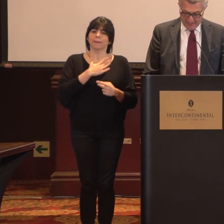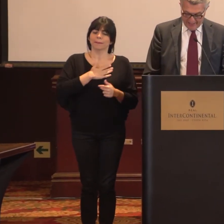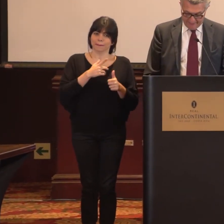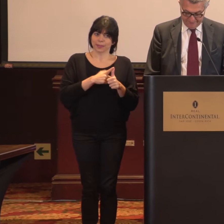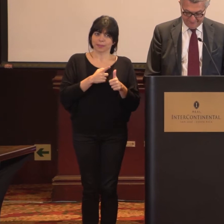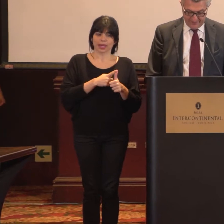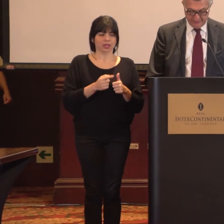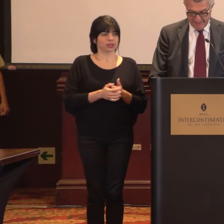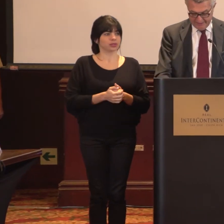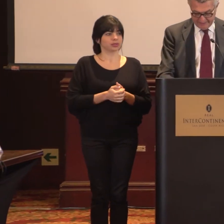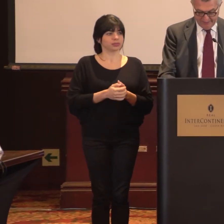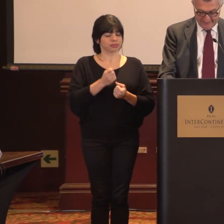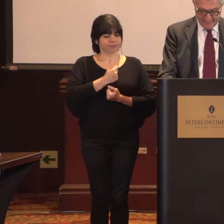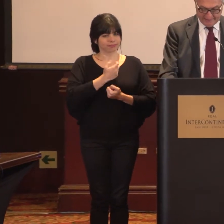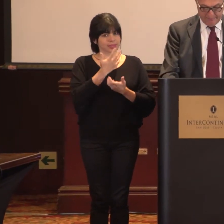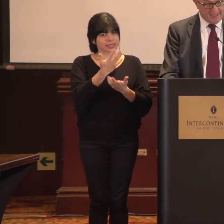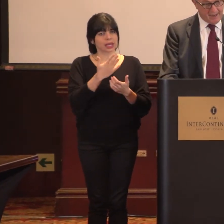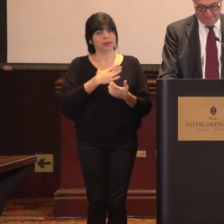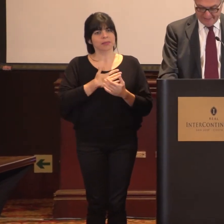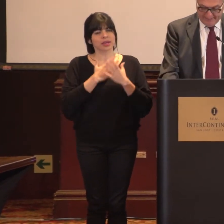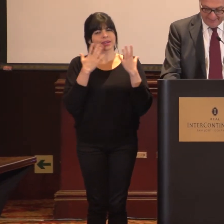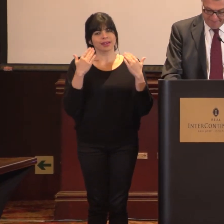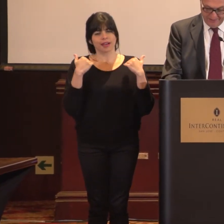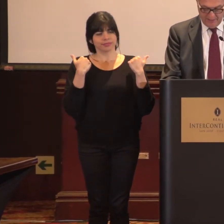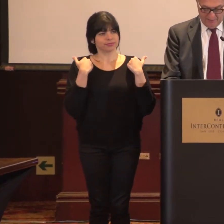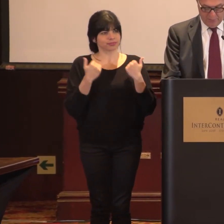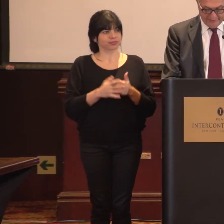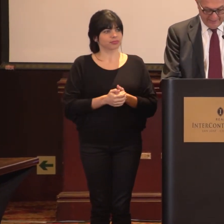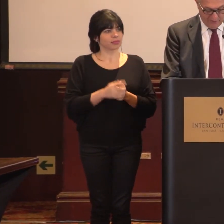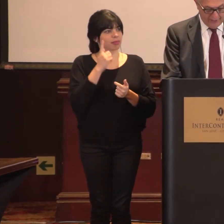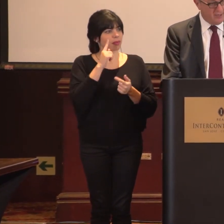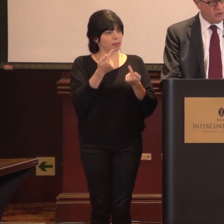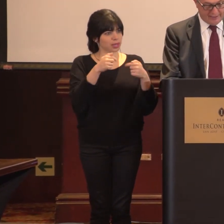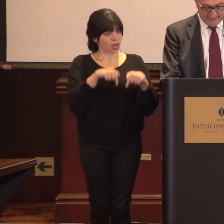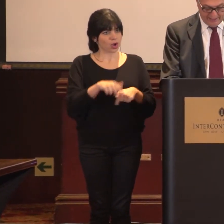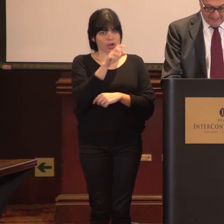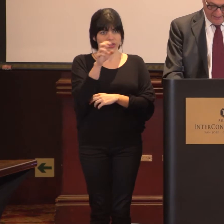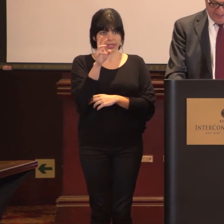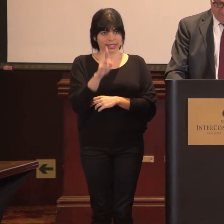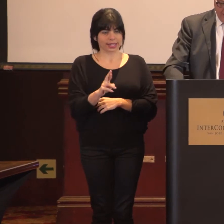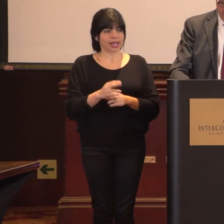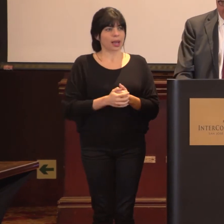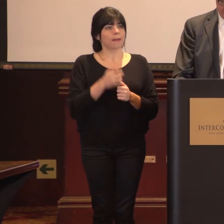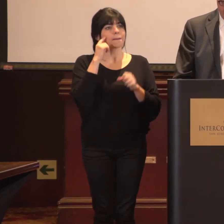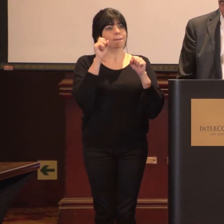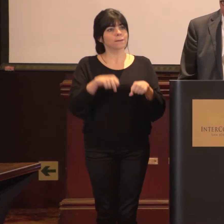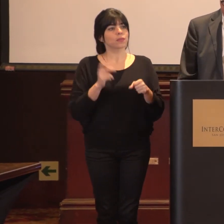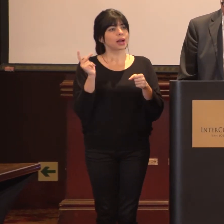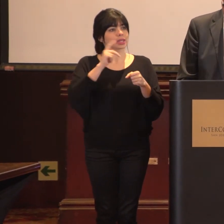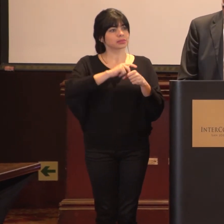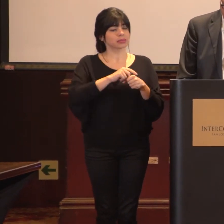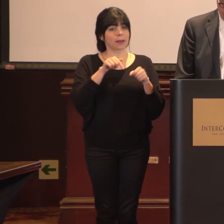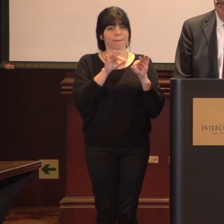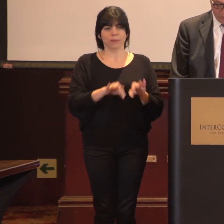primer lugar expresarles mi gran placer por estar hoy en Costa Rica para participar en